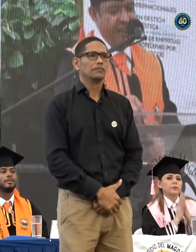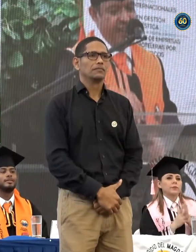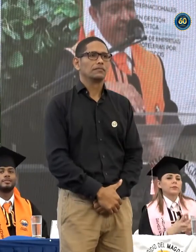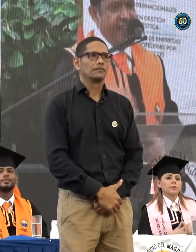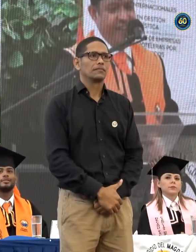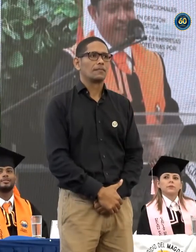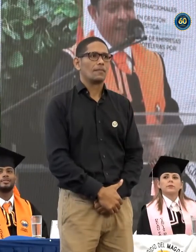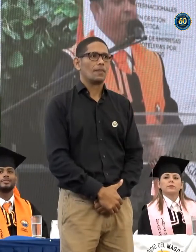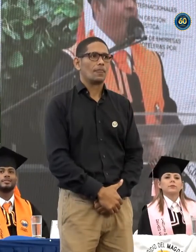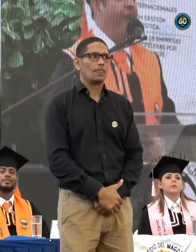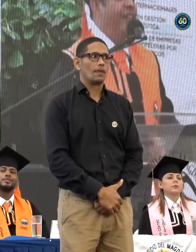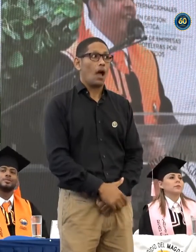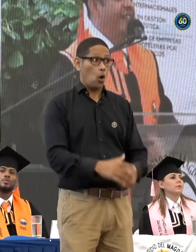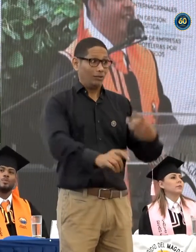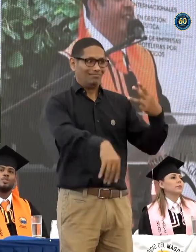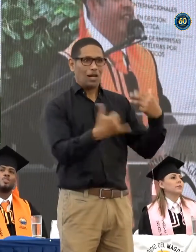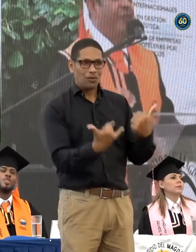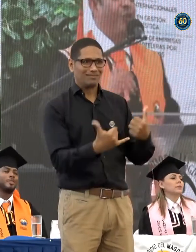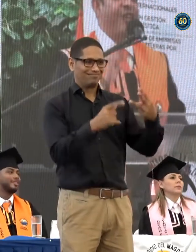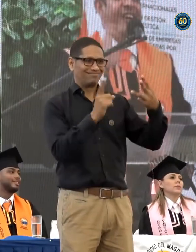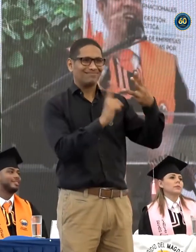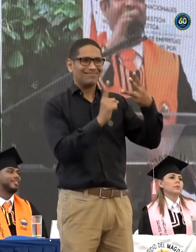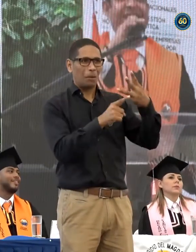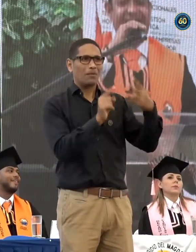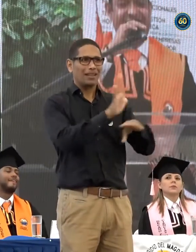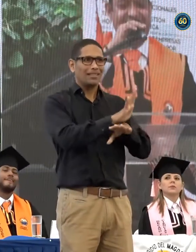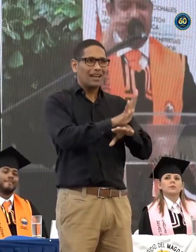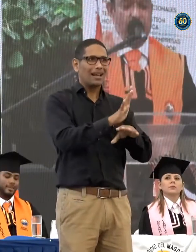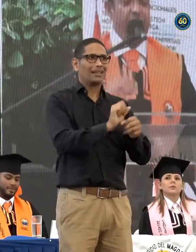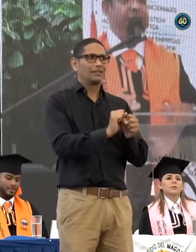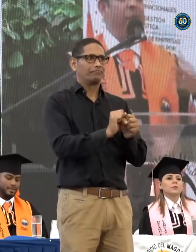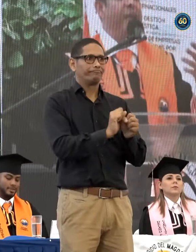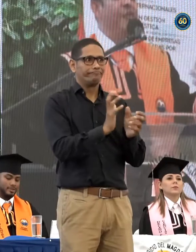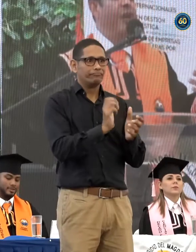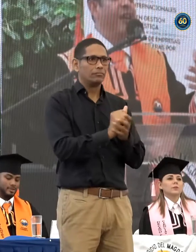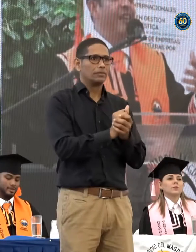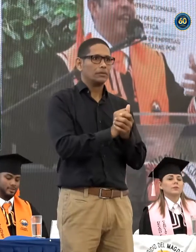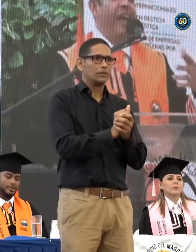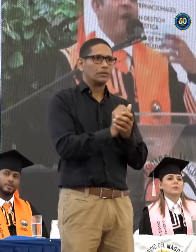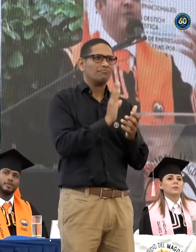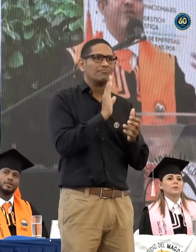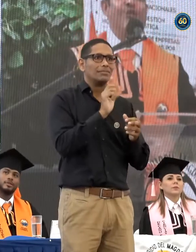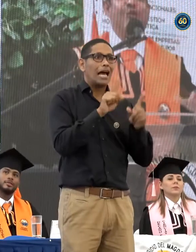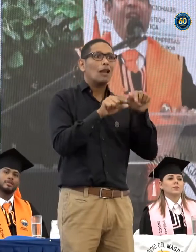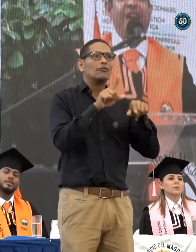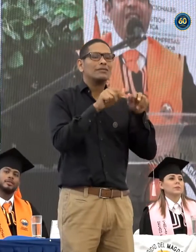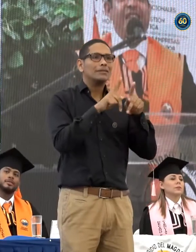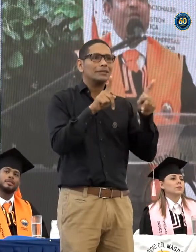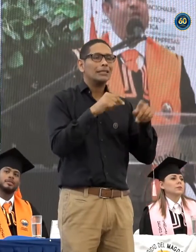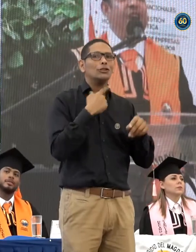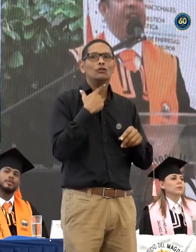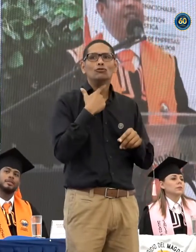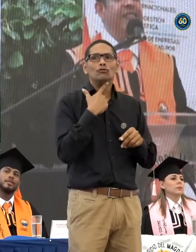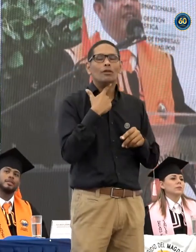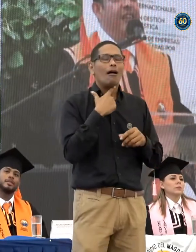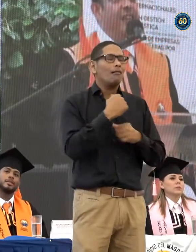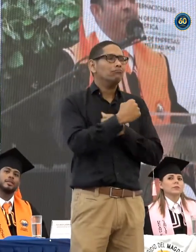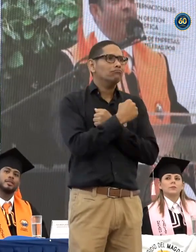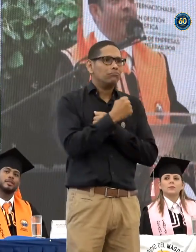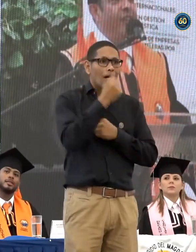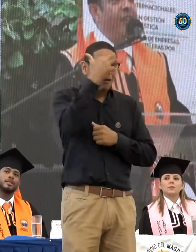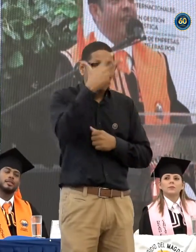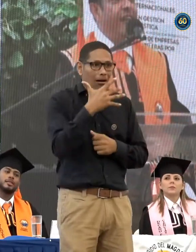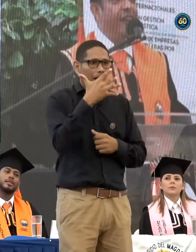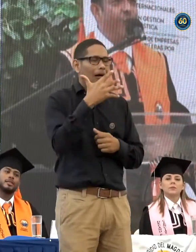Espero que esta tercera ceremonia no le esté viendo a alguien que es acuicioso de las redes sociales porque diría